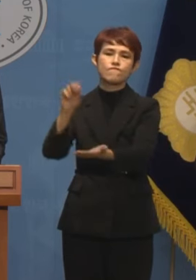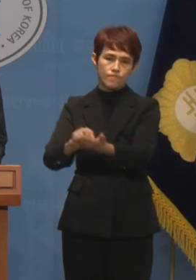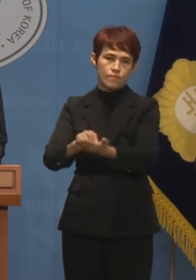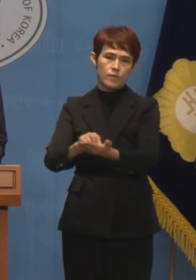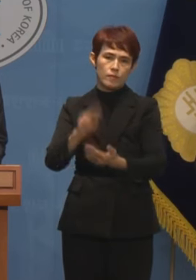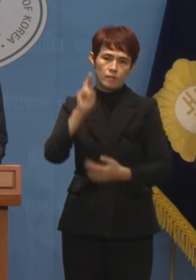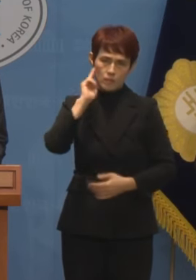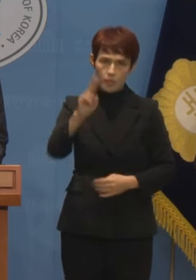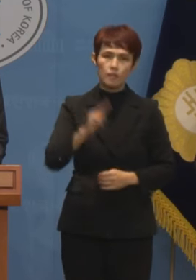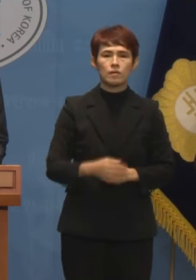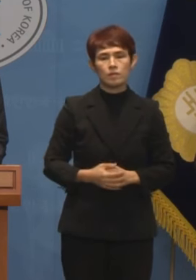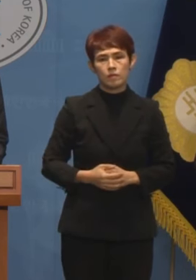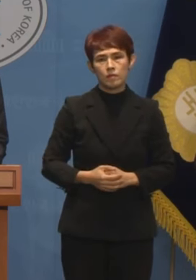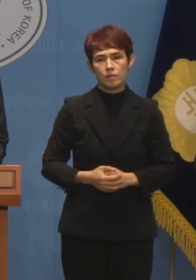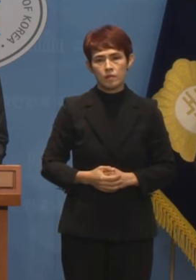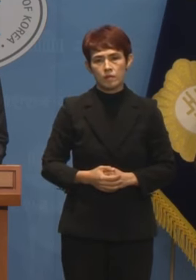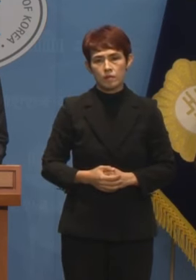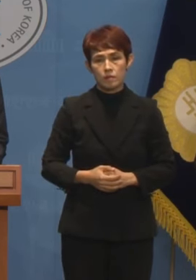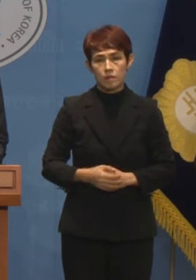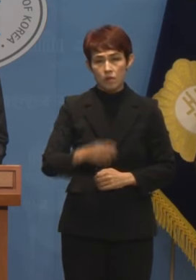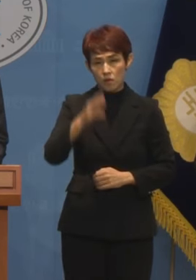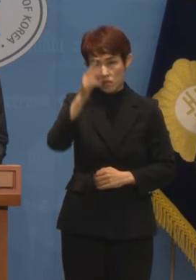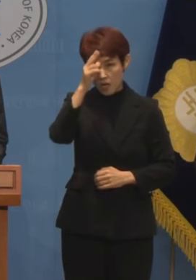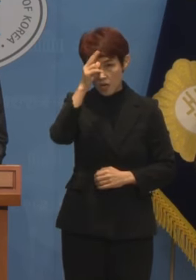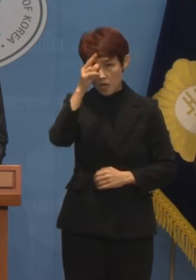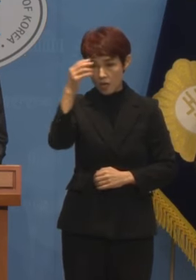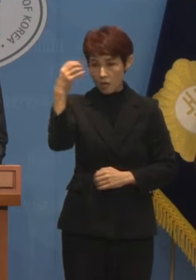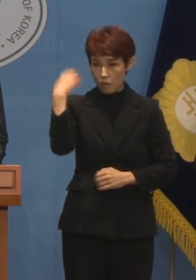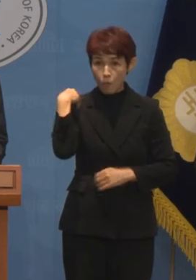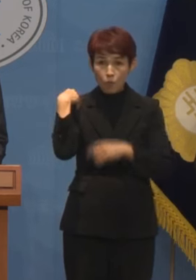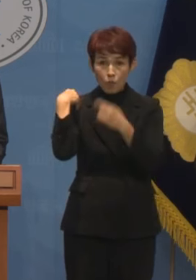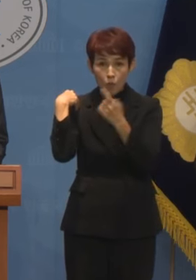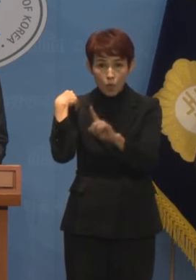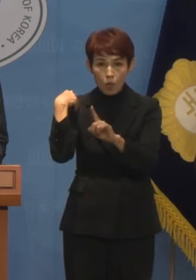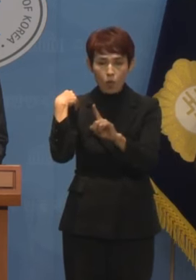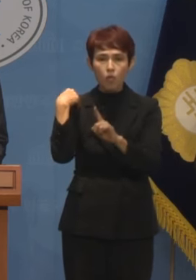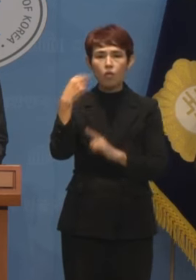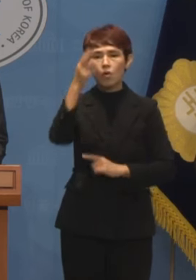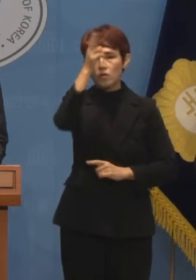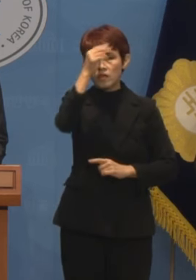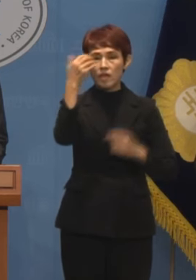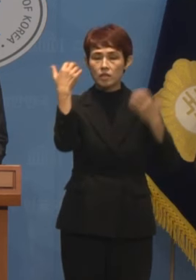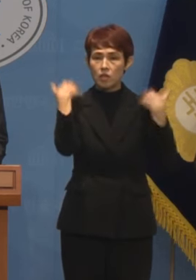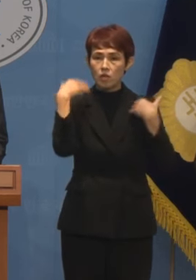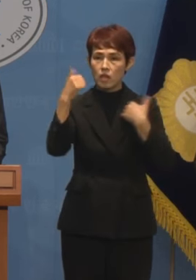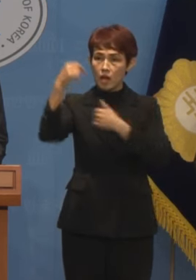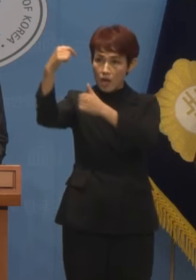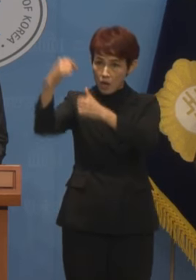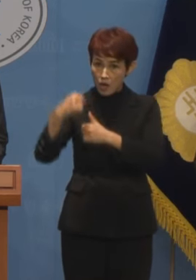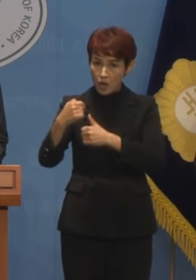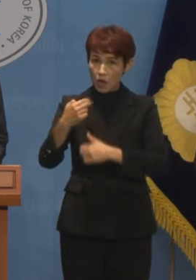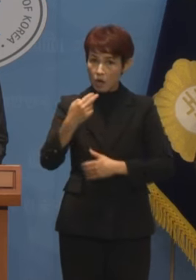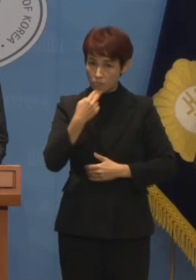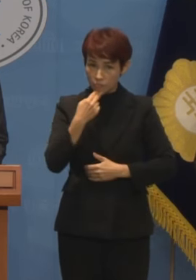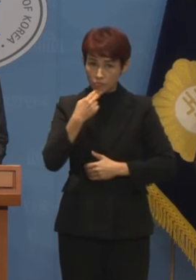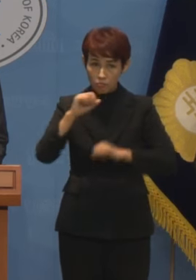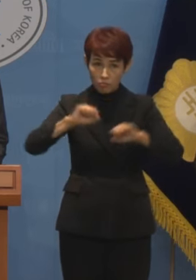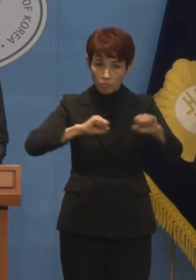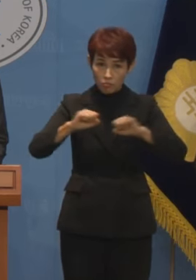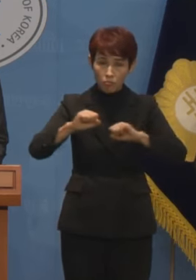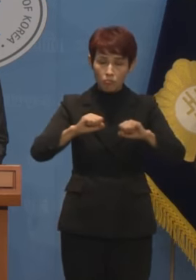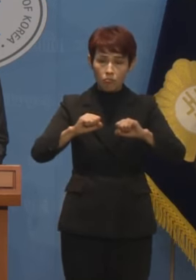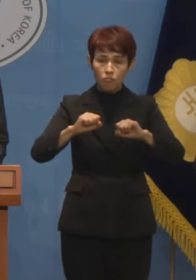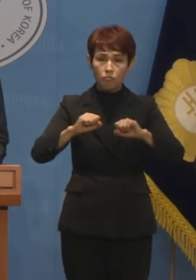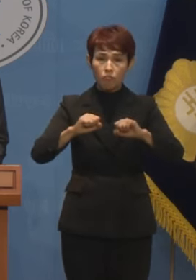사건입니다. 경찰의 국가수사본부는 경찰청장의 지휘를 받지 않고 수사를 하도록 되어